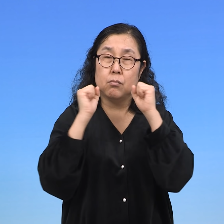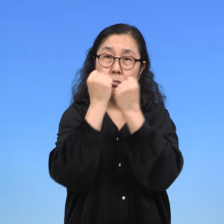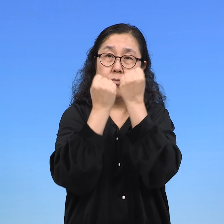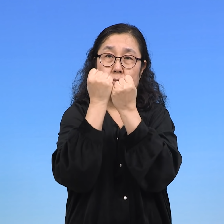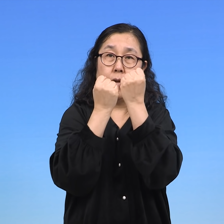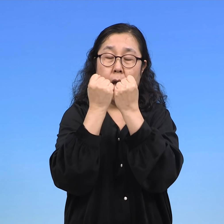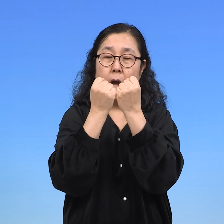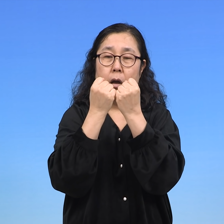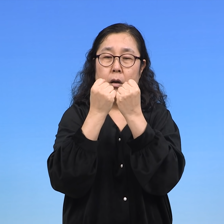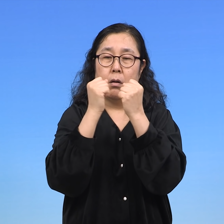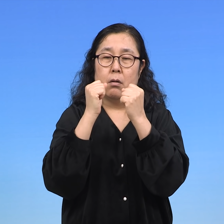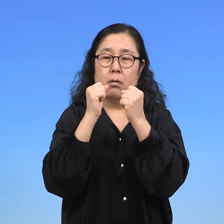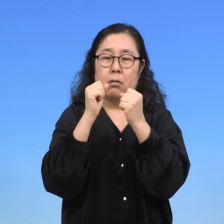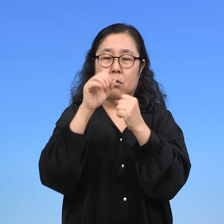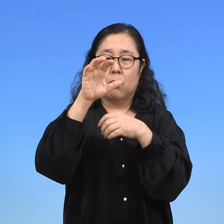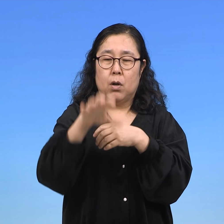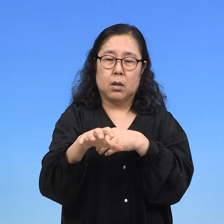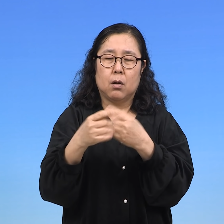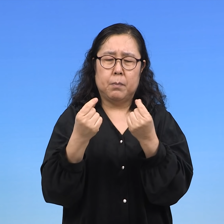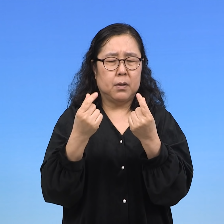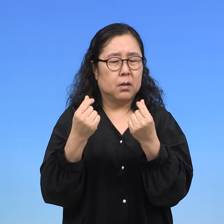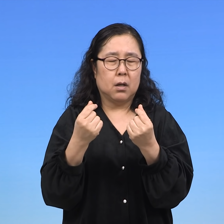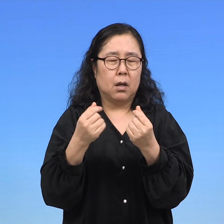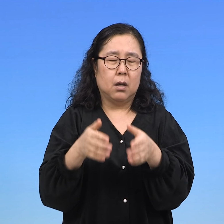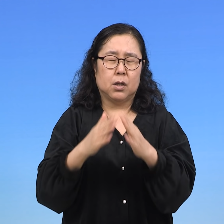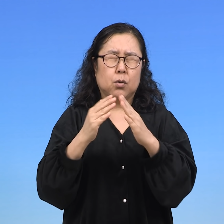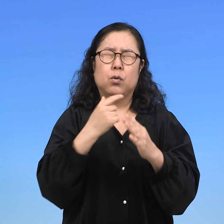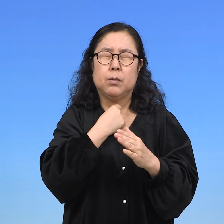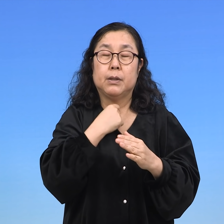죄를 짓는 거 아닙니까?